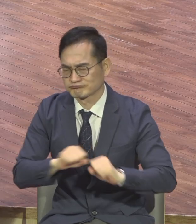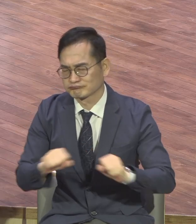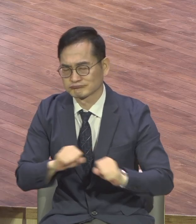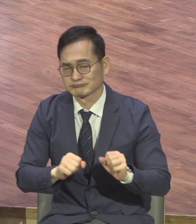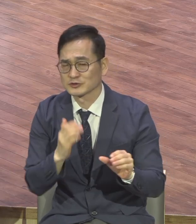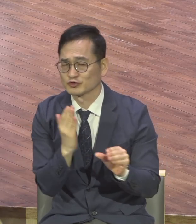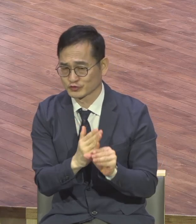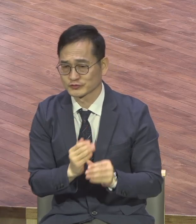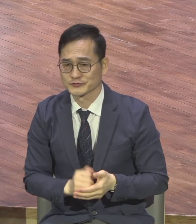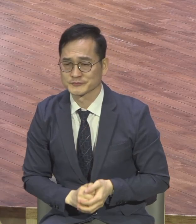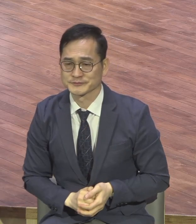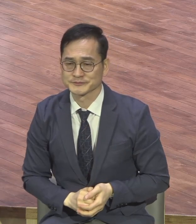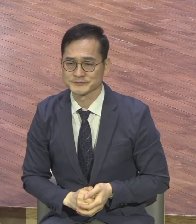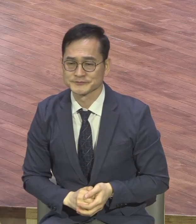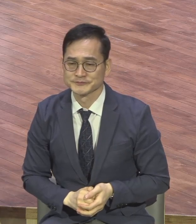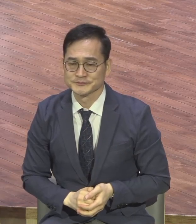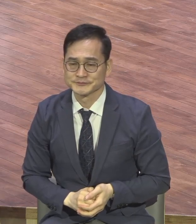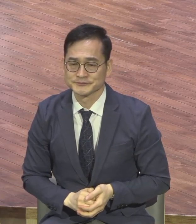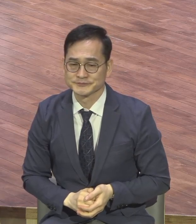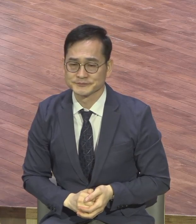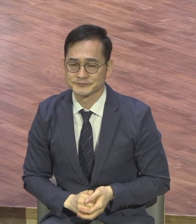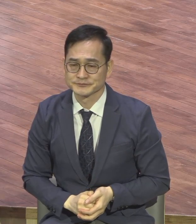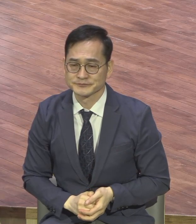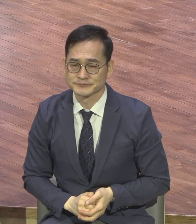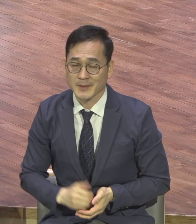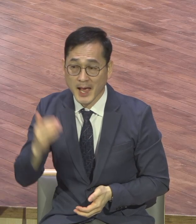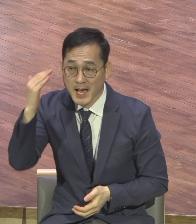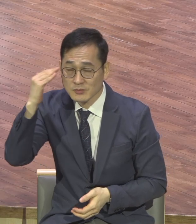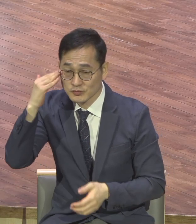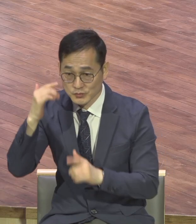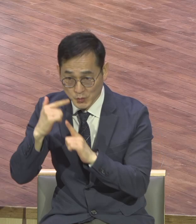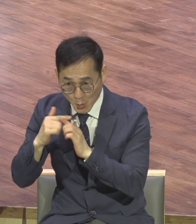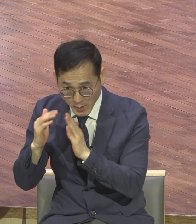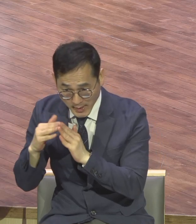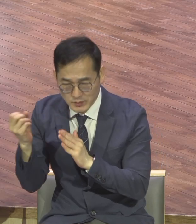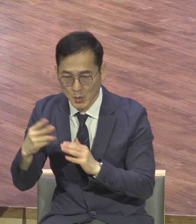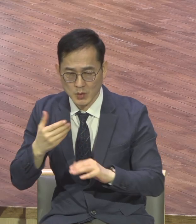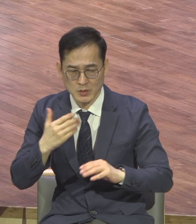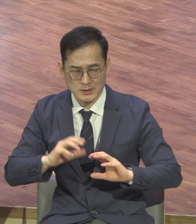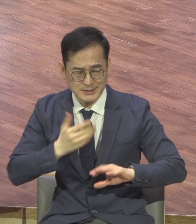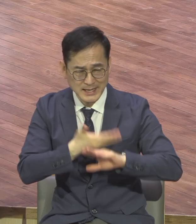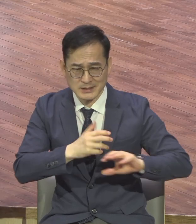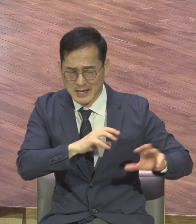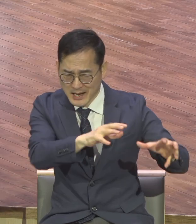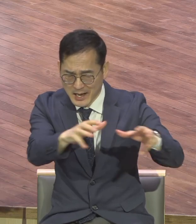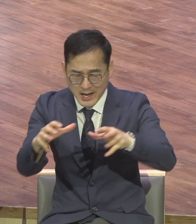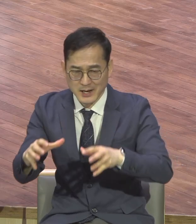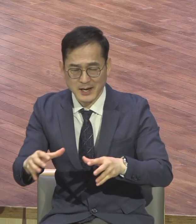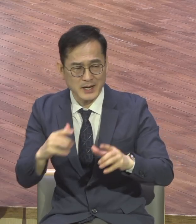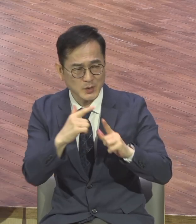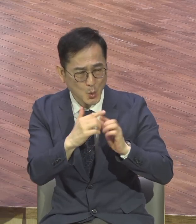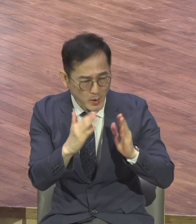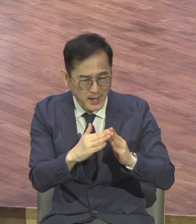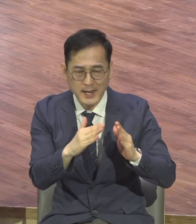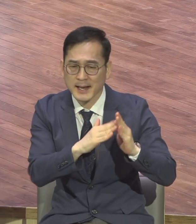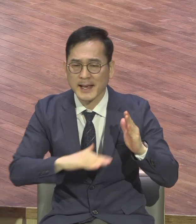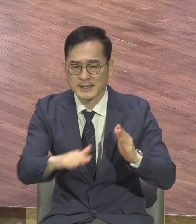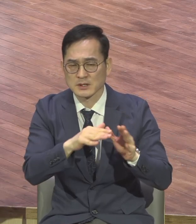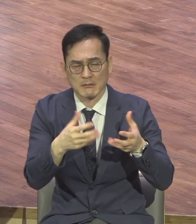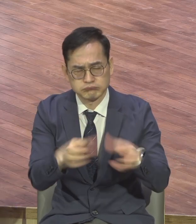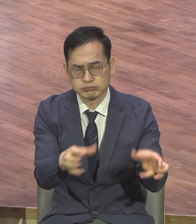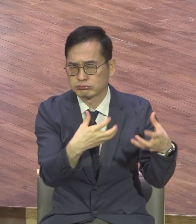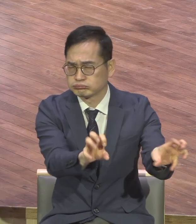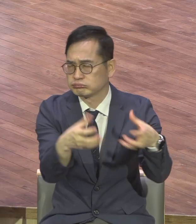여기에 지금 한국 교회뿐만 아니라 세계 모든 가정 교회들이 다 박살이 나고